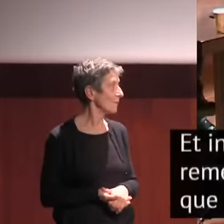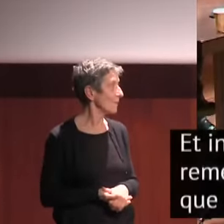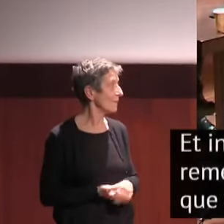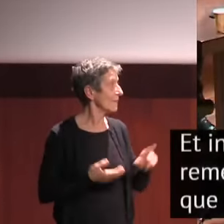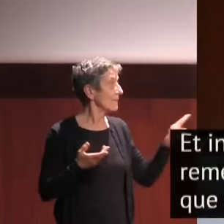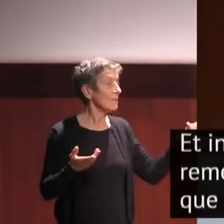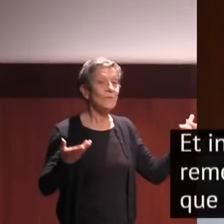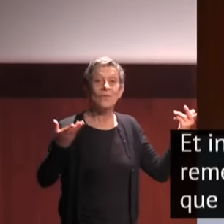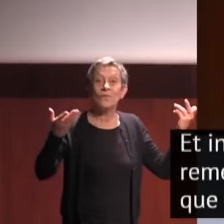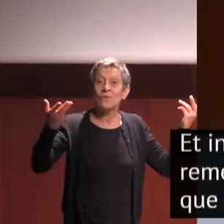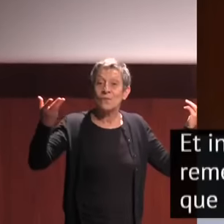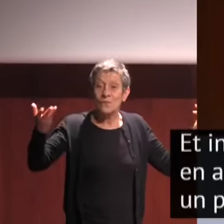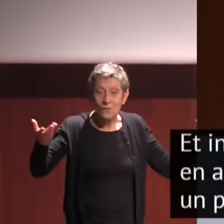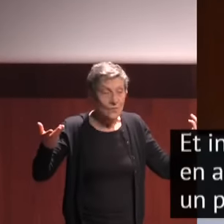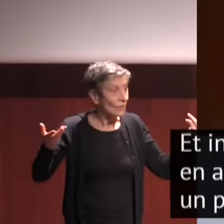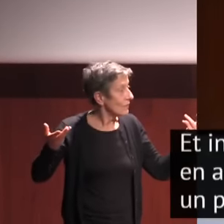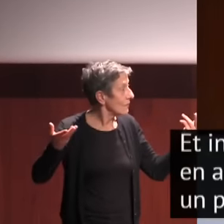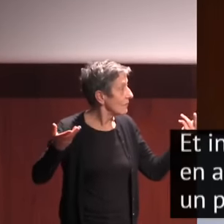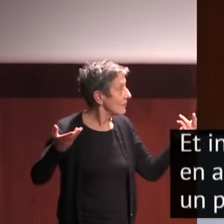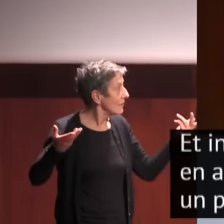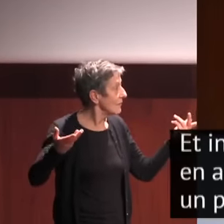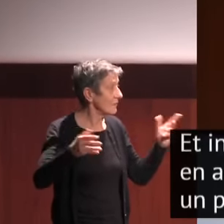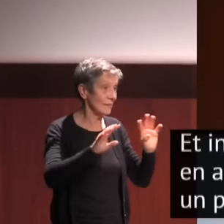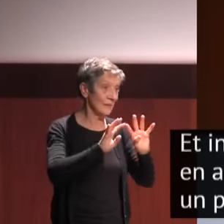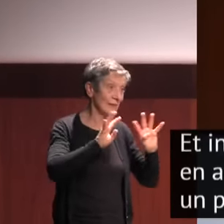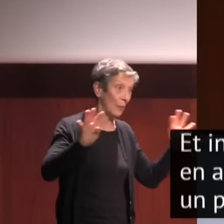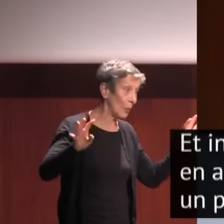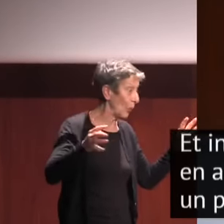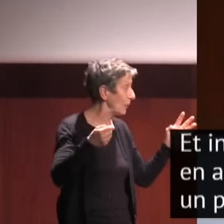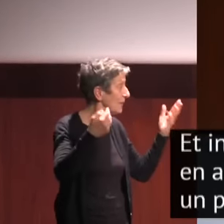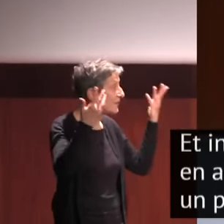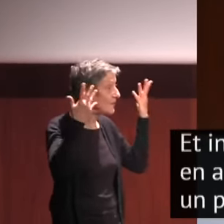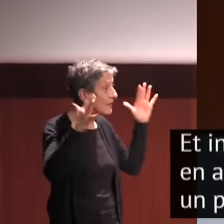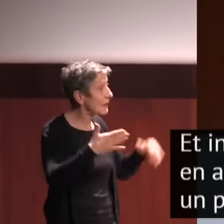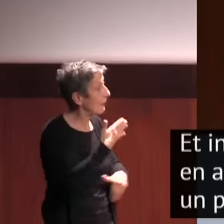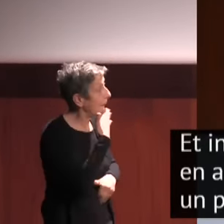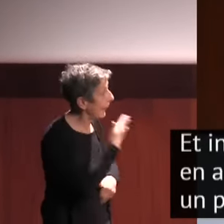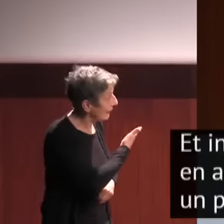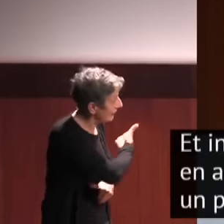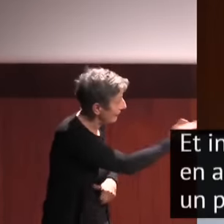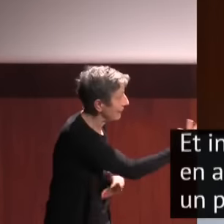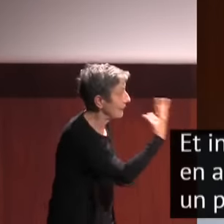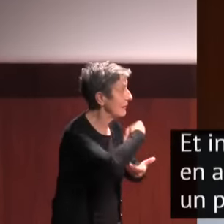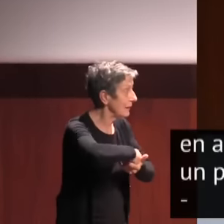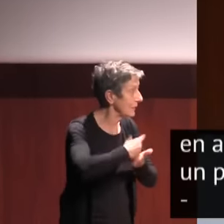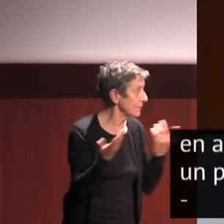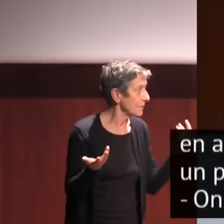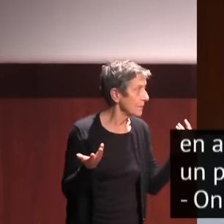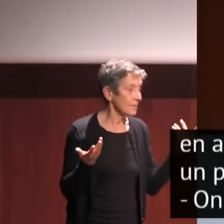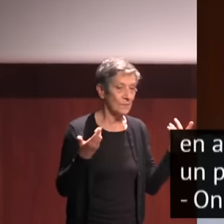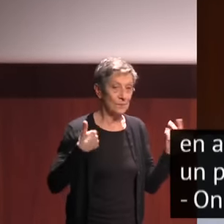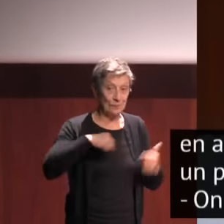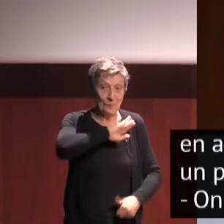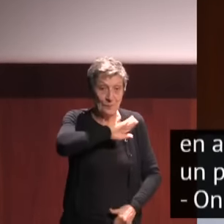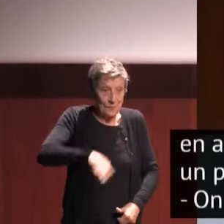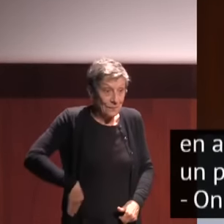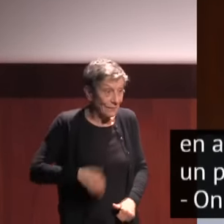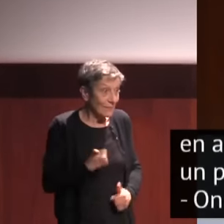On va terminer brièvement cette table ronde. Merci pour votre contribution. Je vais terminer par une question un